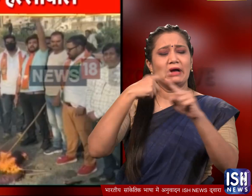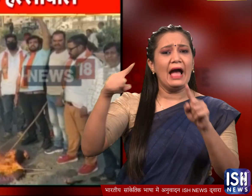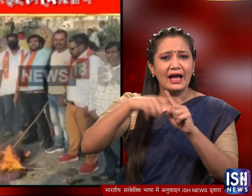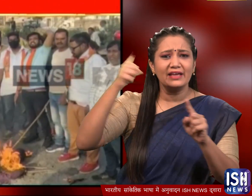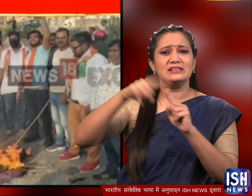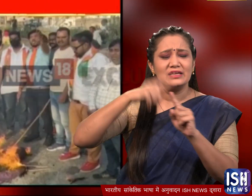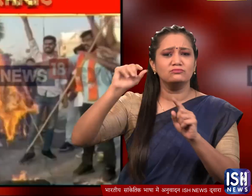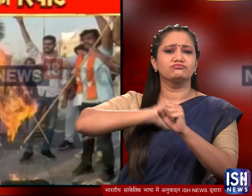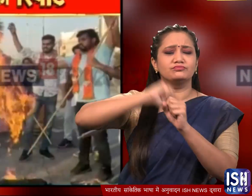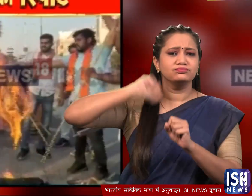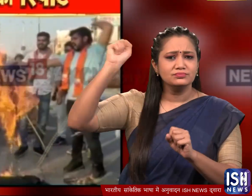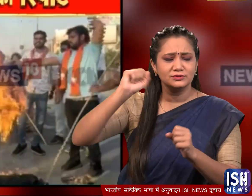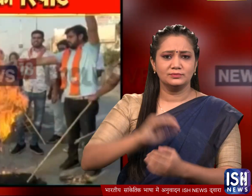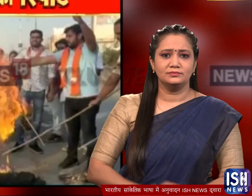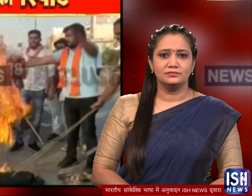भी की।